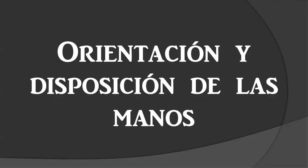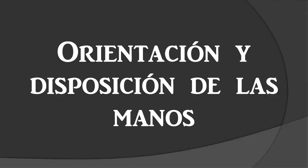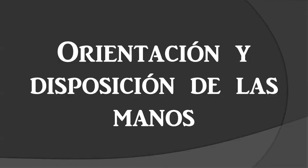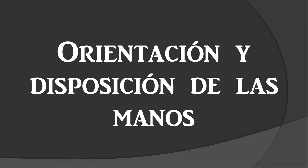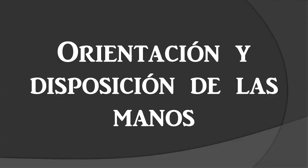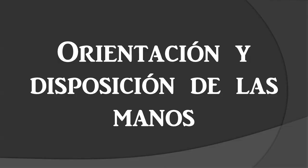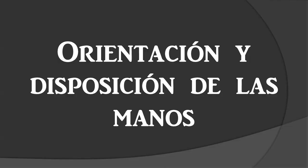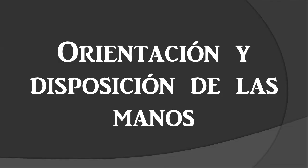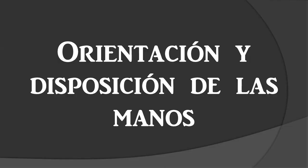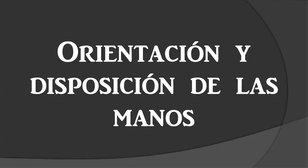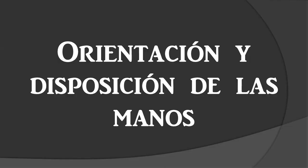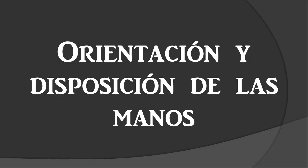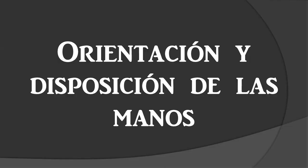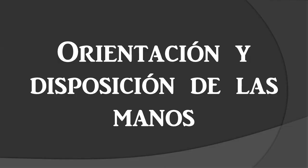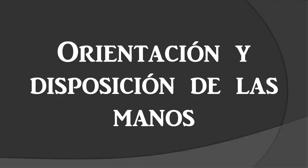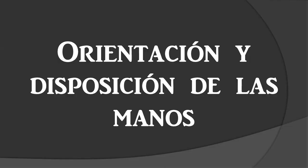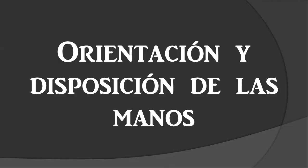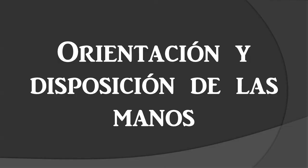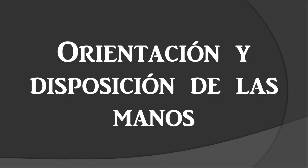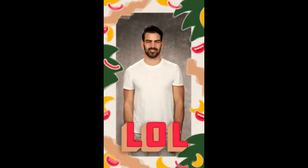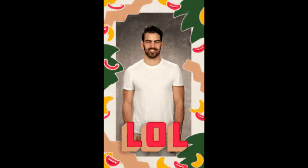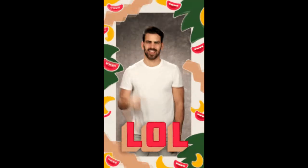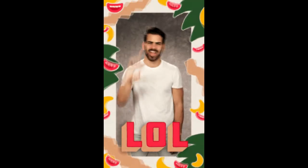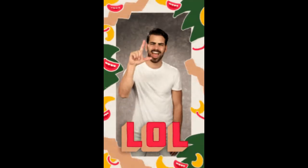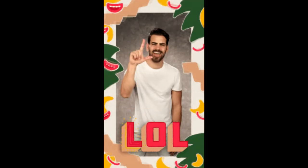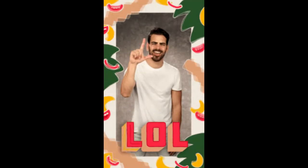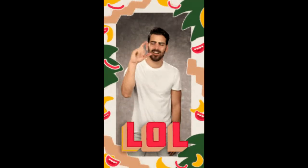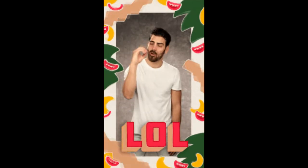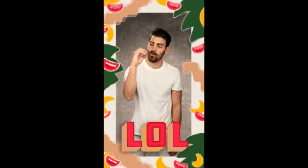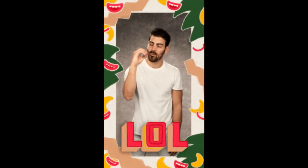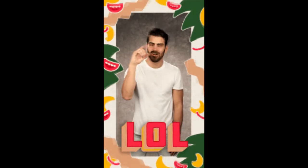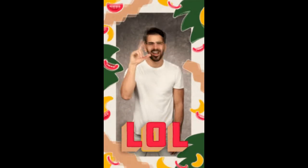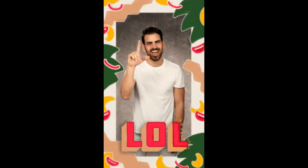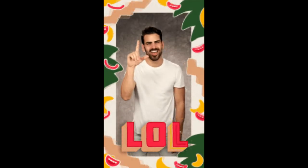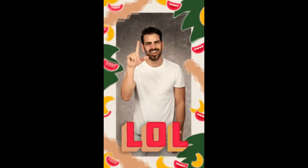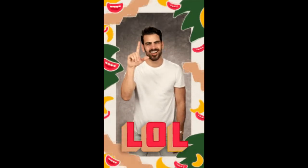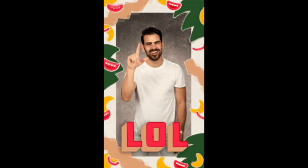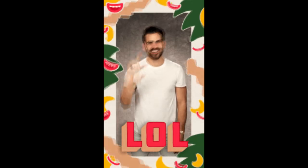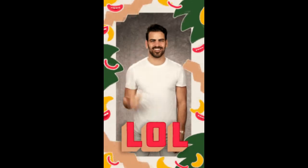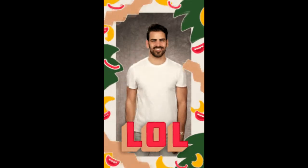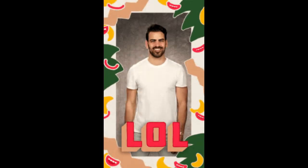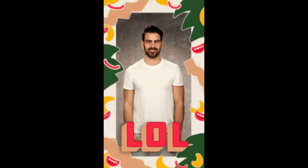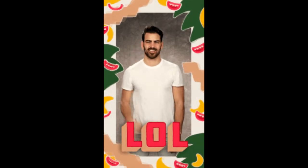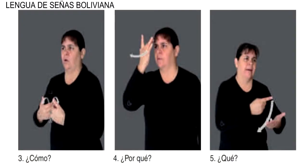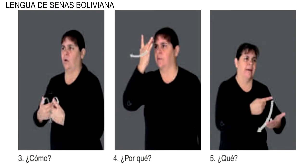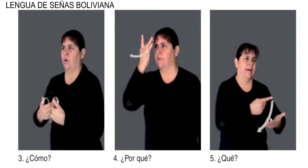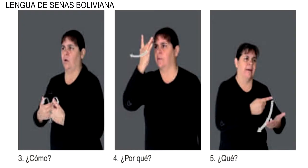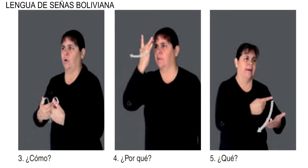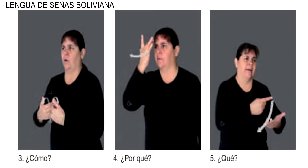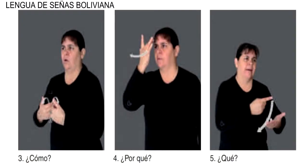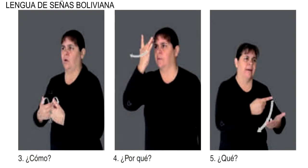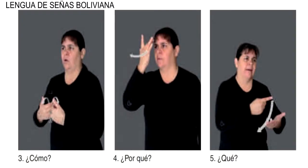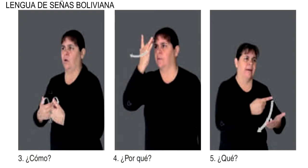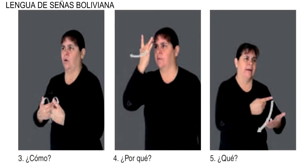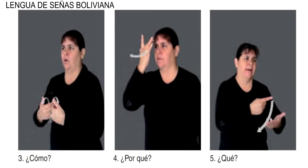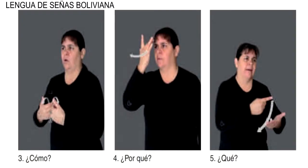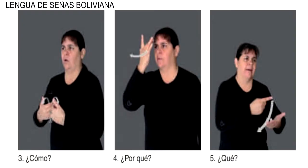Orientación y disposición de las manos. Expresión facial y los movimientos de la boca. Estos componentes son realizados de